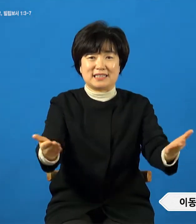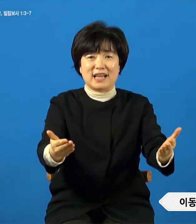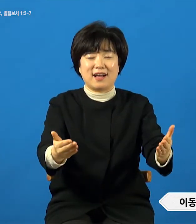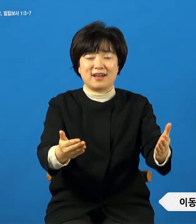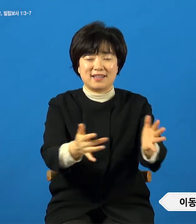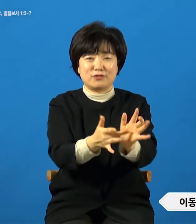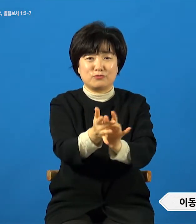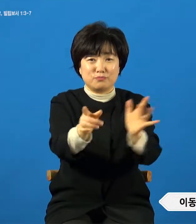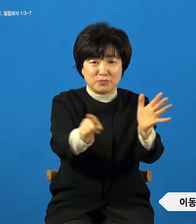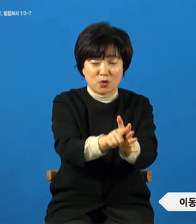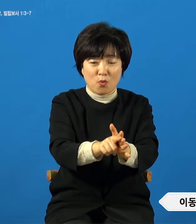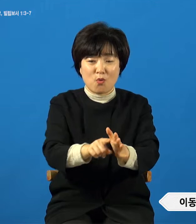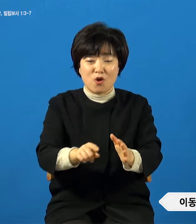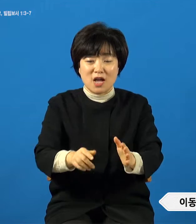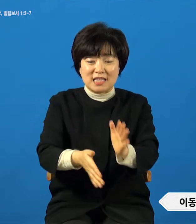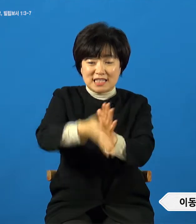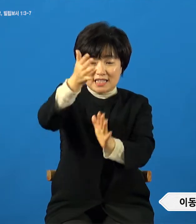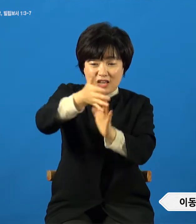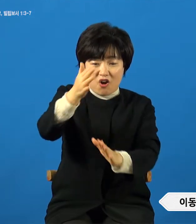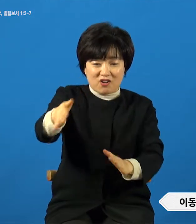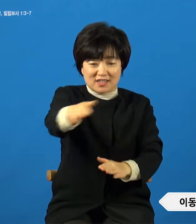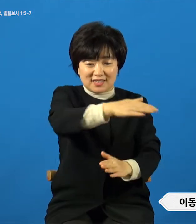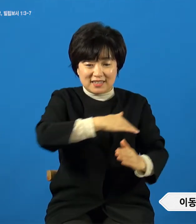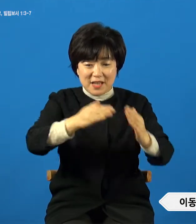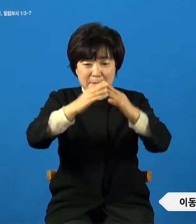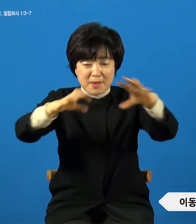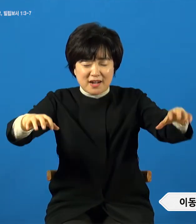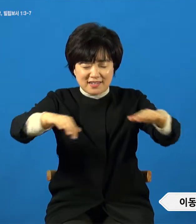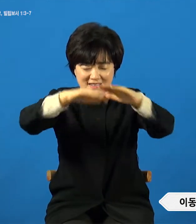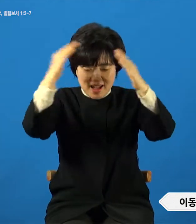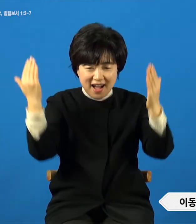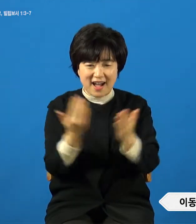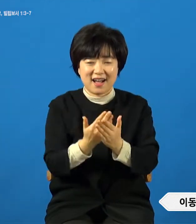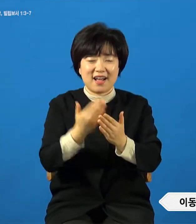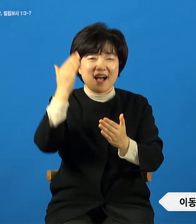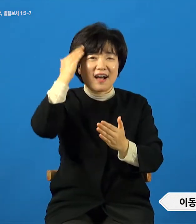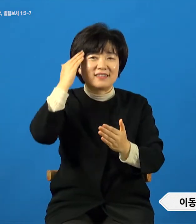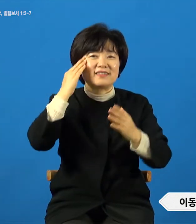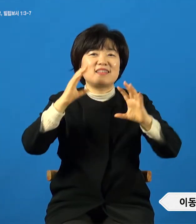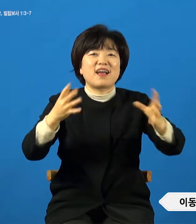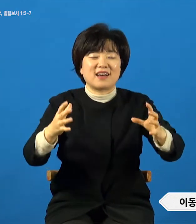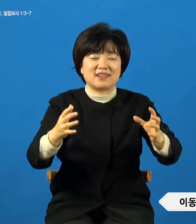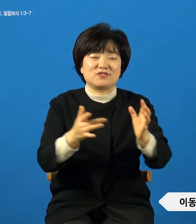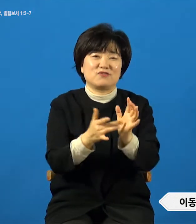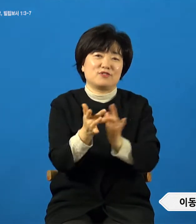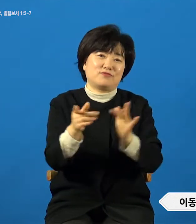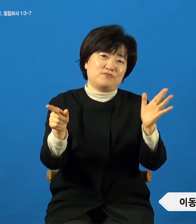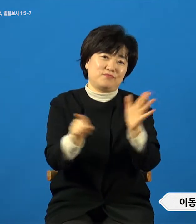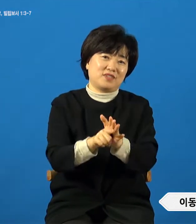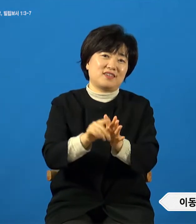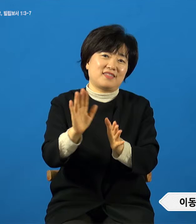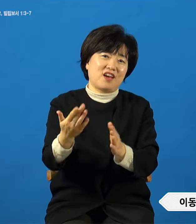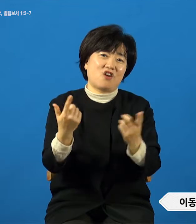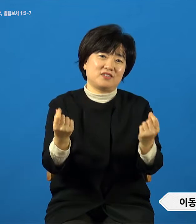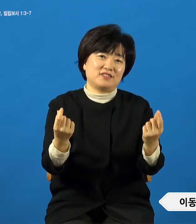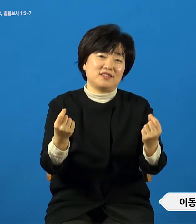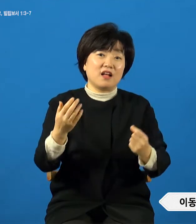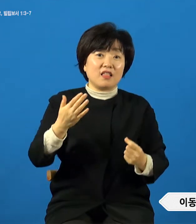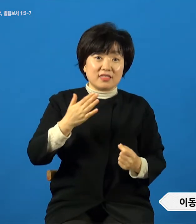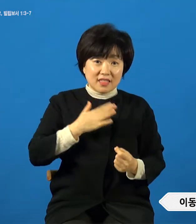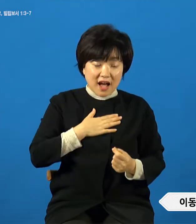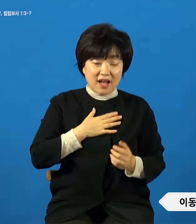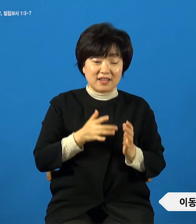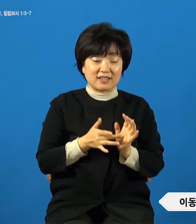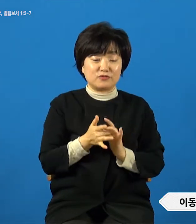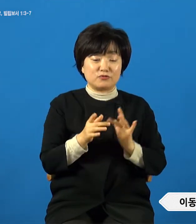사실이에요. 그러니까 내가 예수를 믿었다. 이건 놀라운 사실이에요. 내가 예수를 믿었다는 것은 이제부터 우리 가정이 변하고 내가